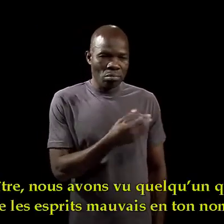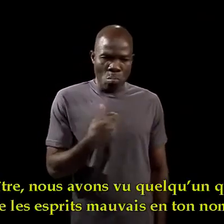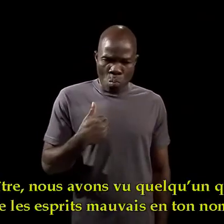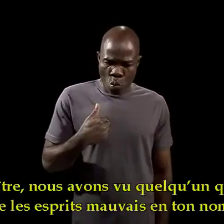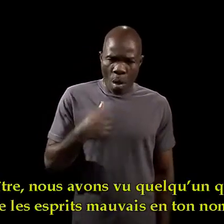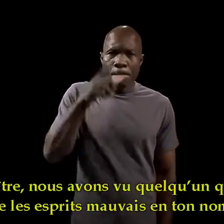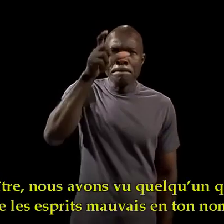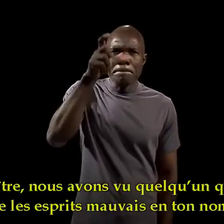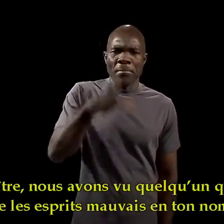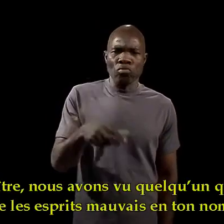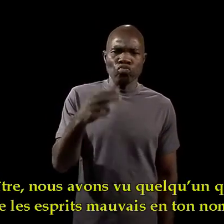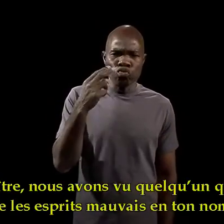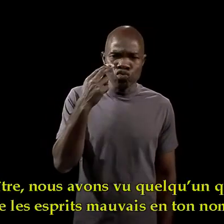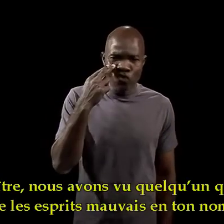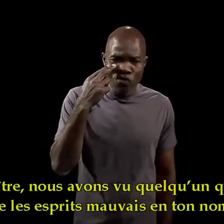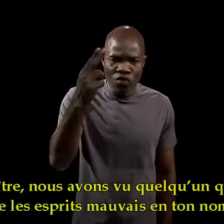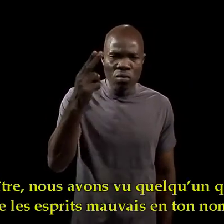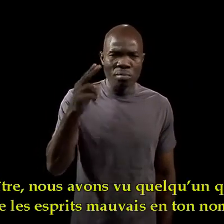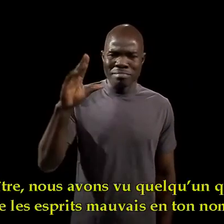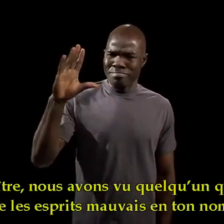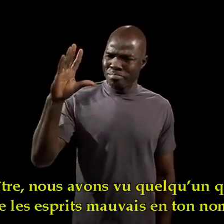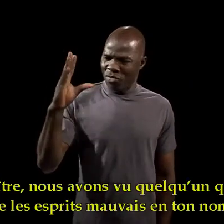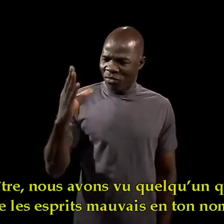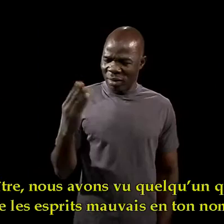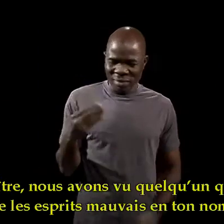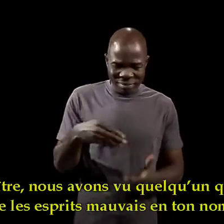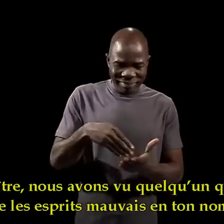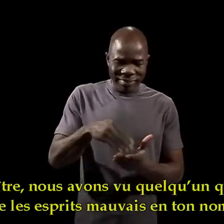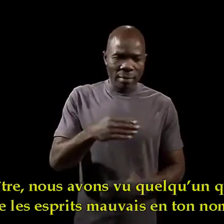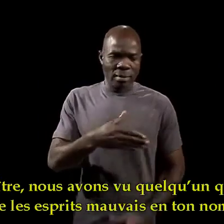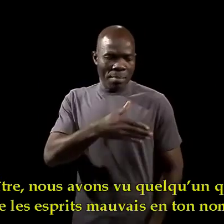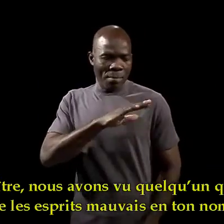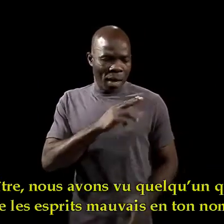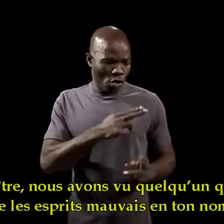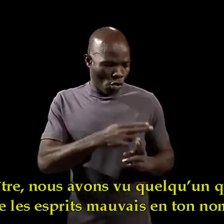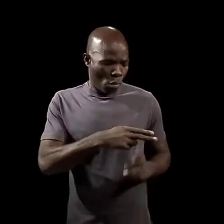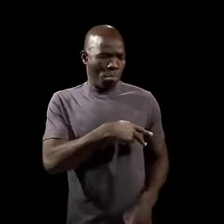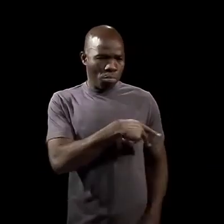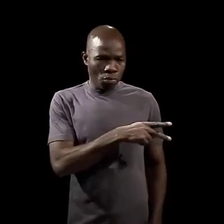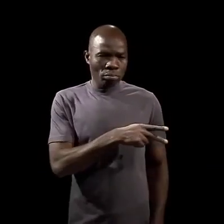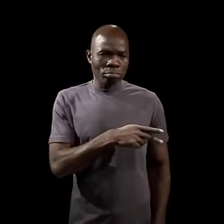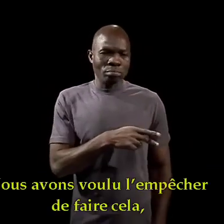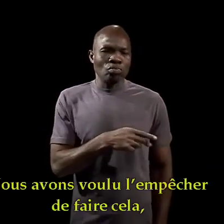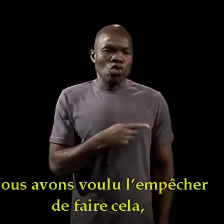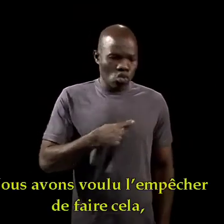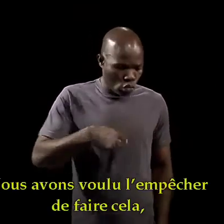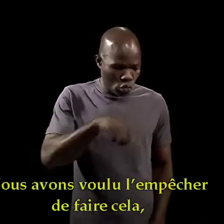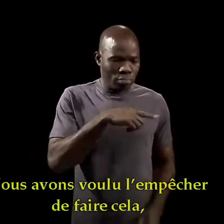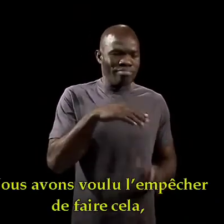Maître, nous avons vu quelqu'un qui chasse les esprits mauvais en ton nom. Nous avons voulu l'empêcher